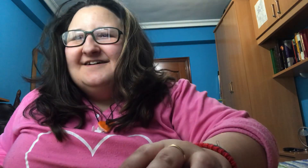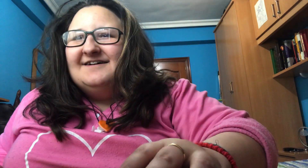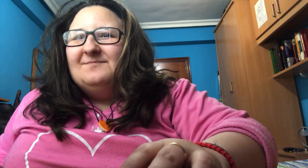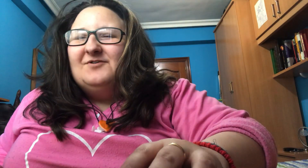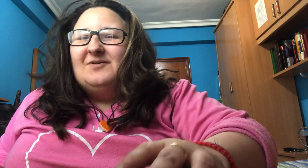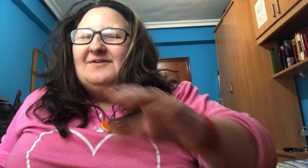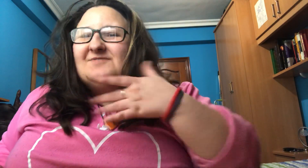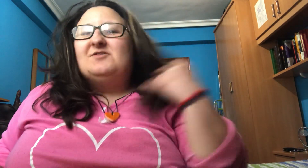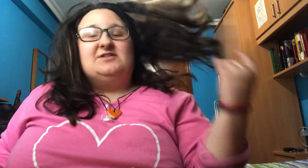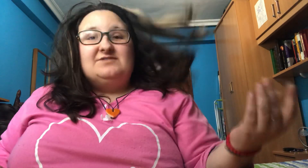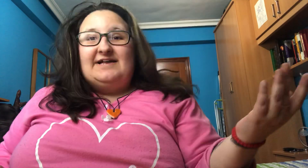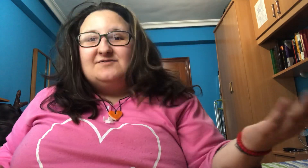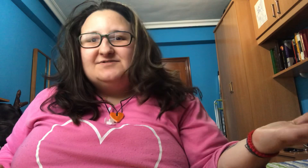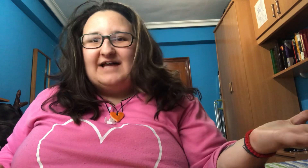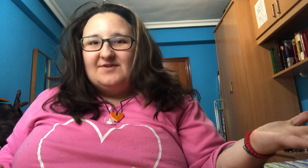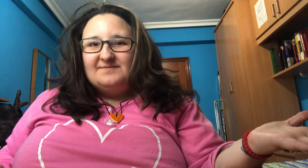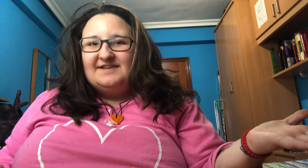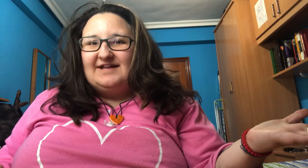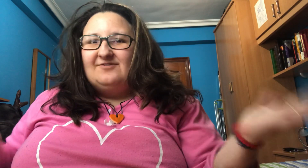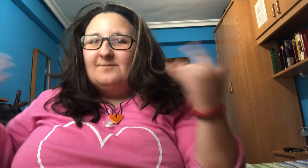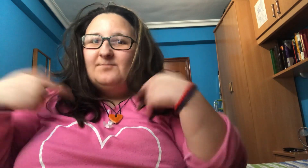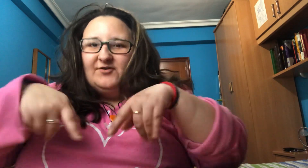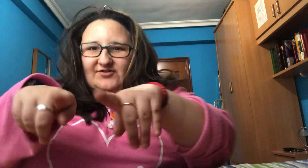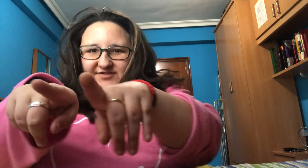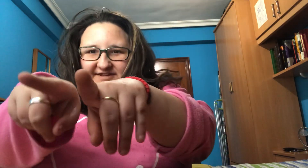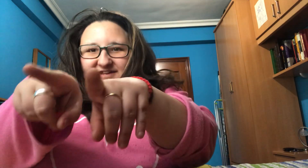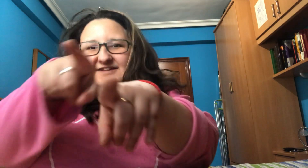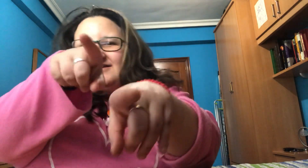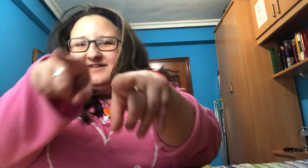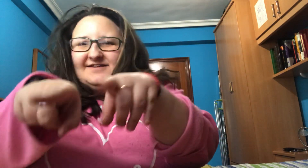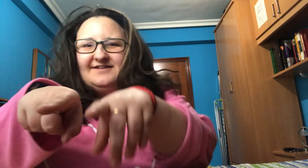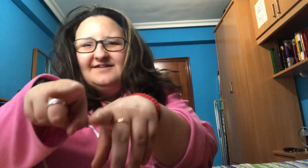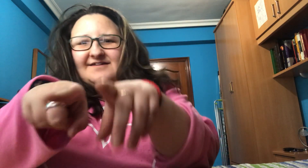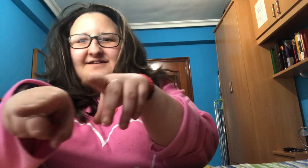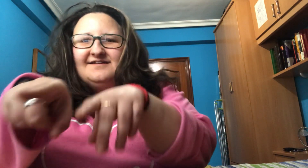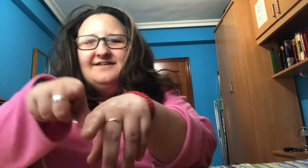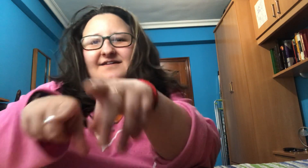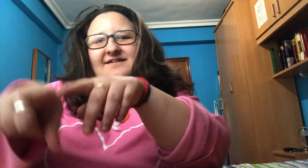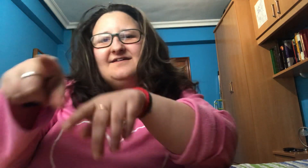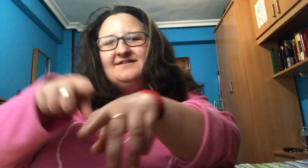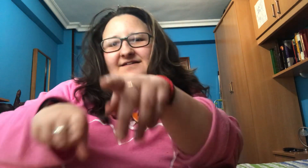Bueno, hermanos, espero que te haya gustado mi dedicación por ti.